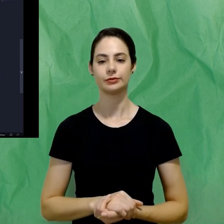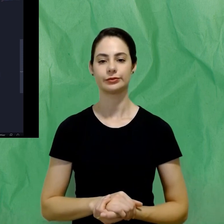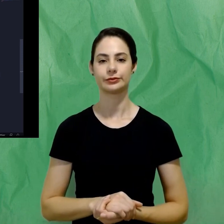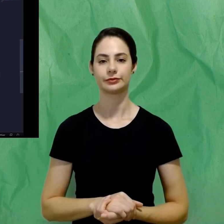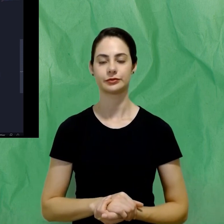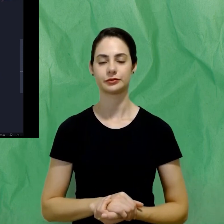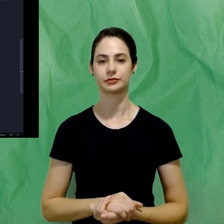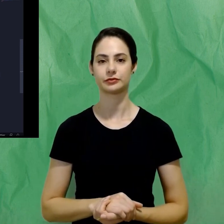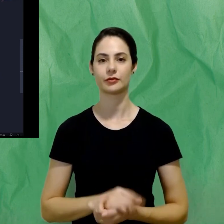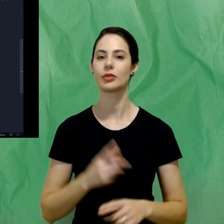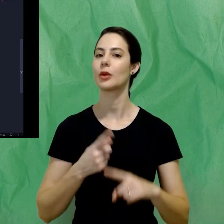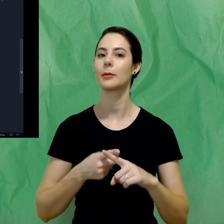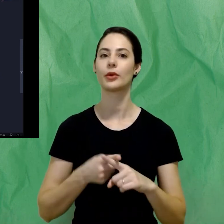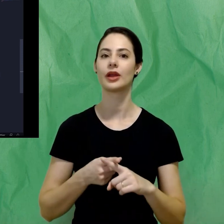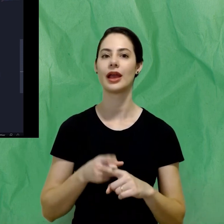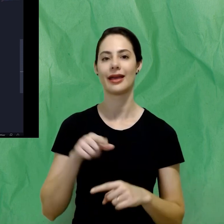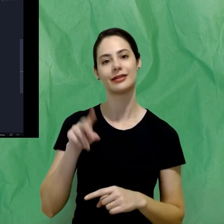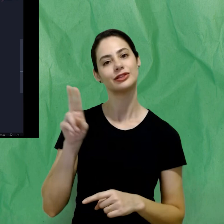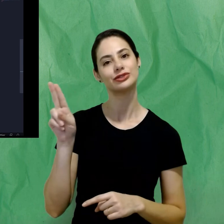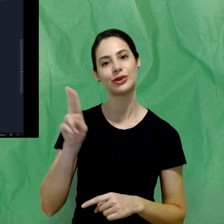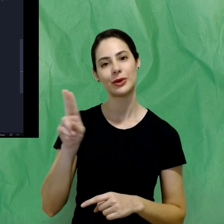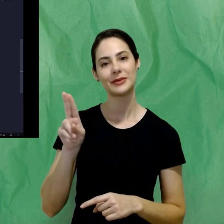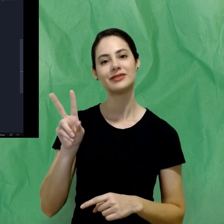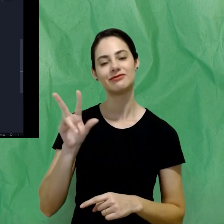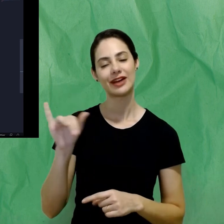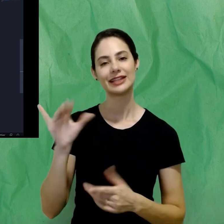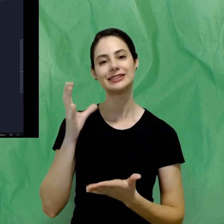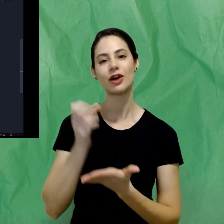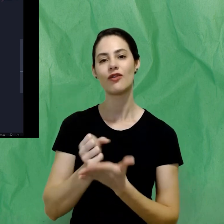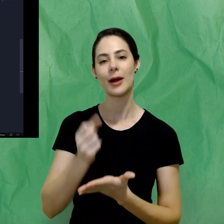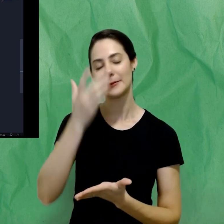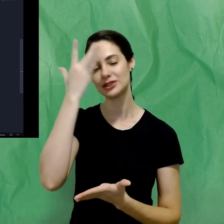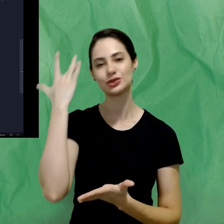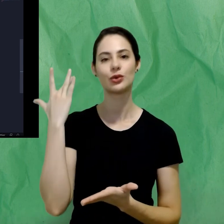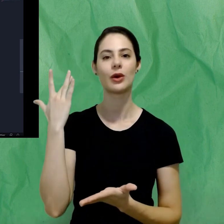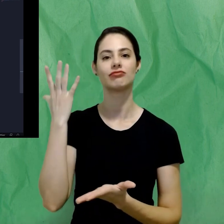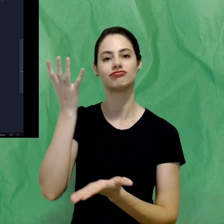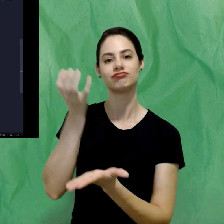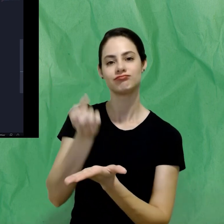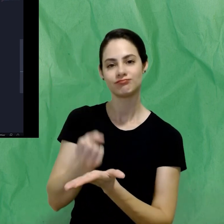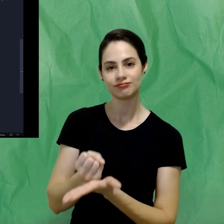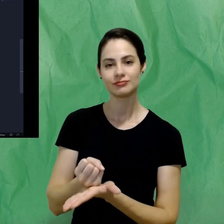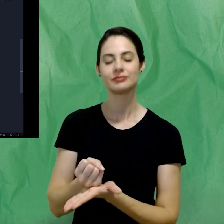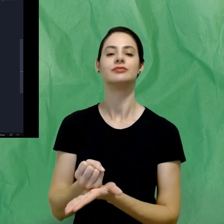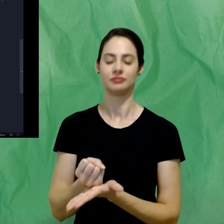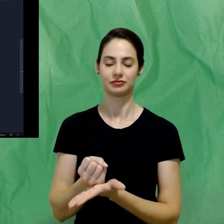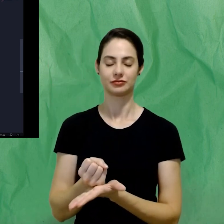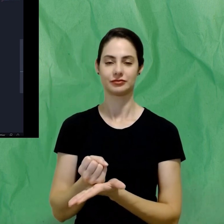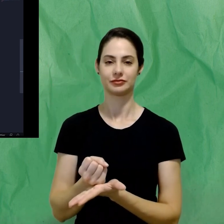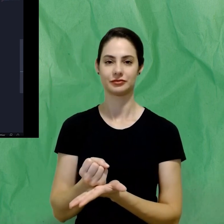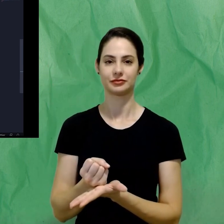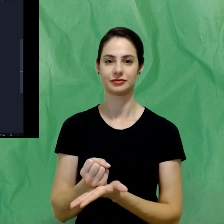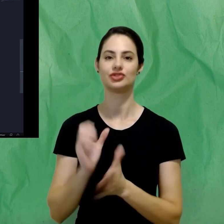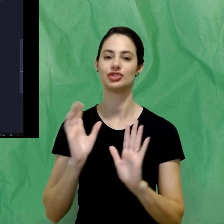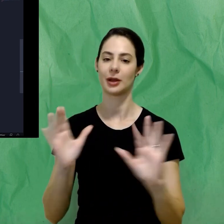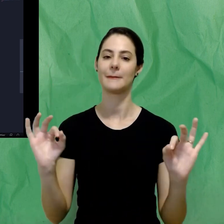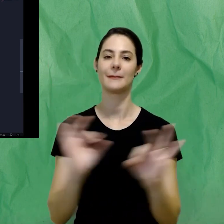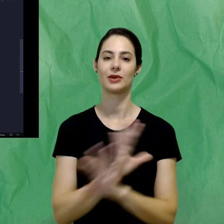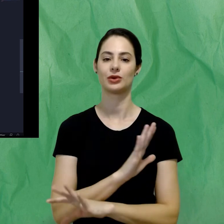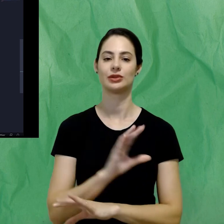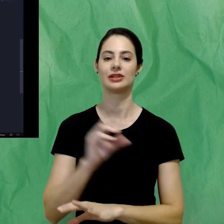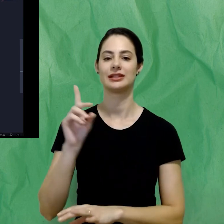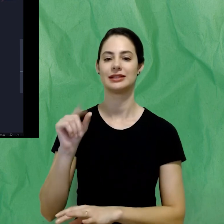exemplo. Por quê? Isso aqui é o nome que vai ser salvo quando a pessoa for fazer o download. Então, vai aparecer o download para a pessoa já com esse